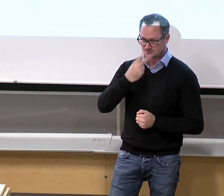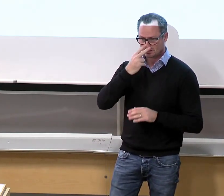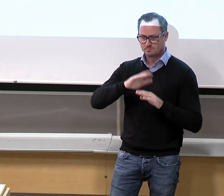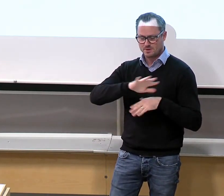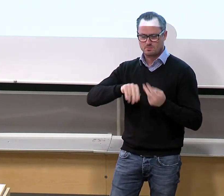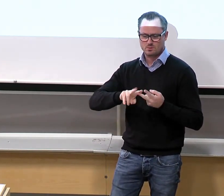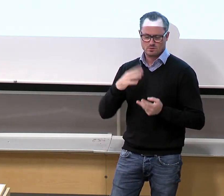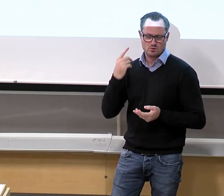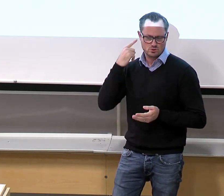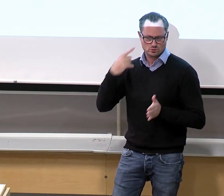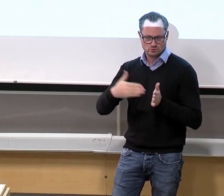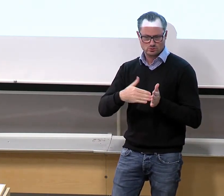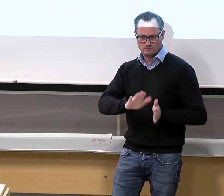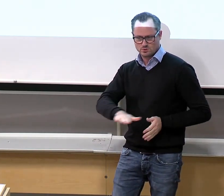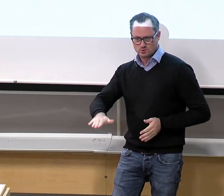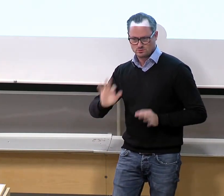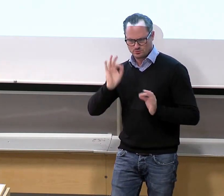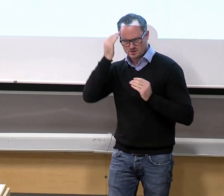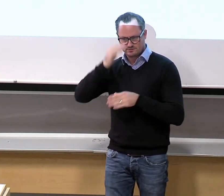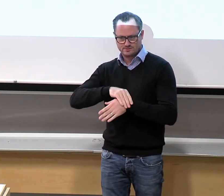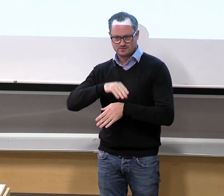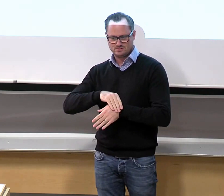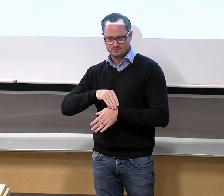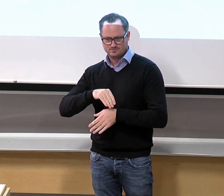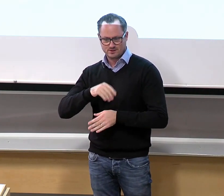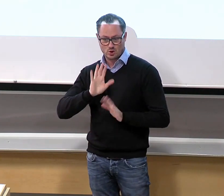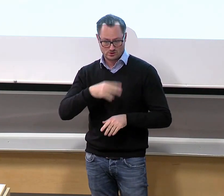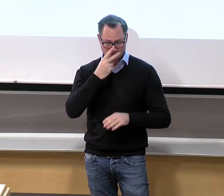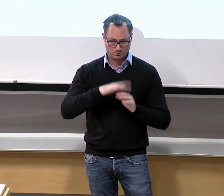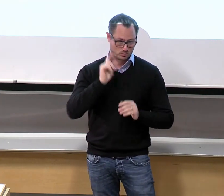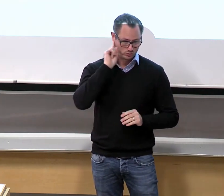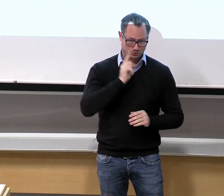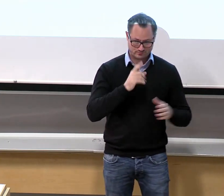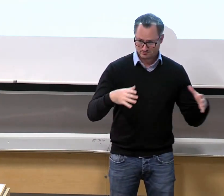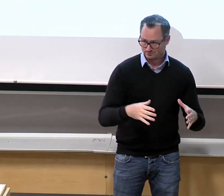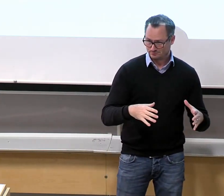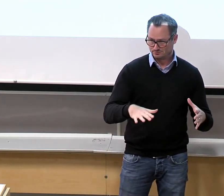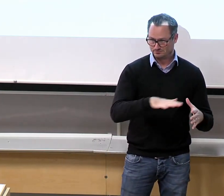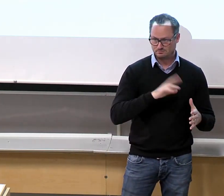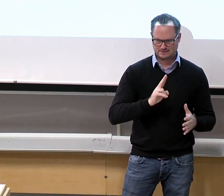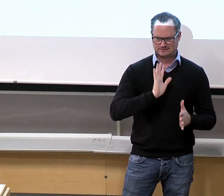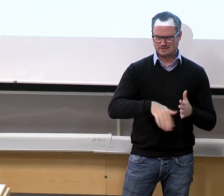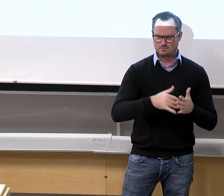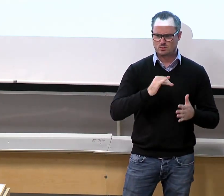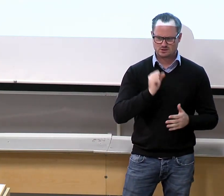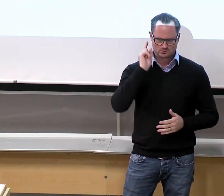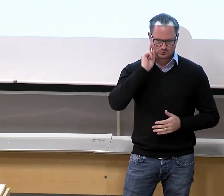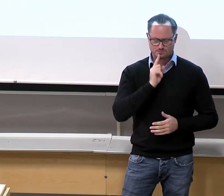göra. Men bland annat så ska jag undersöka hörselskadade barn, hur de lär sig svenska. Jag har ju undersökt döva